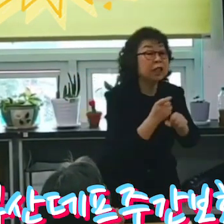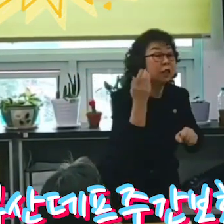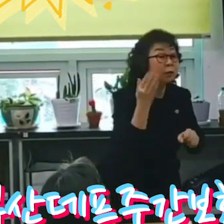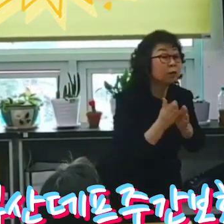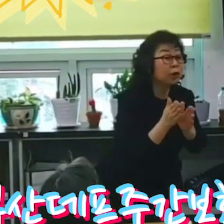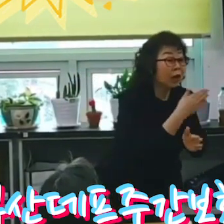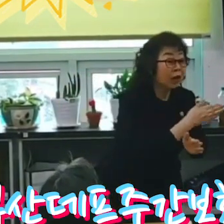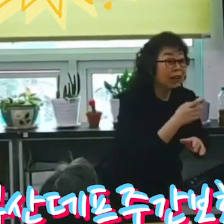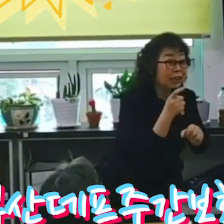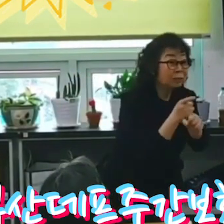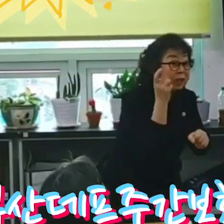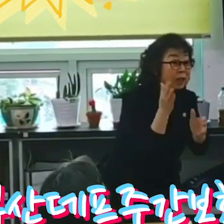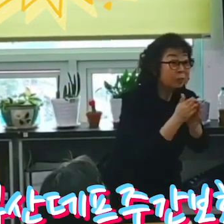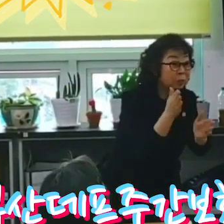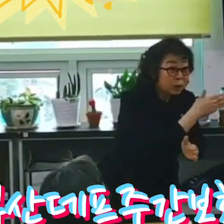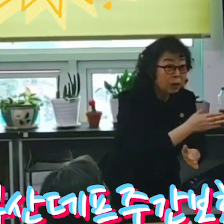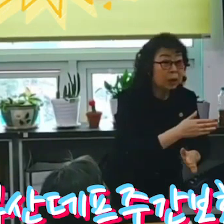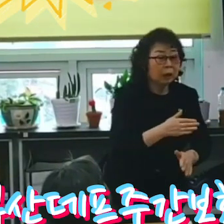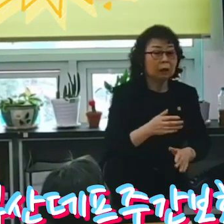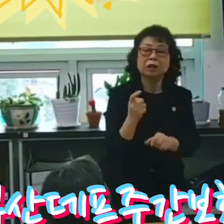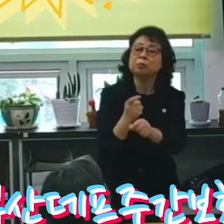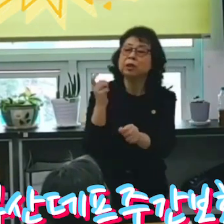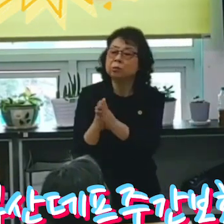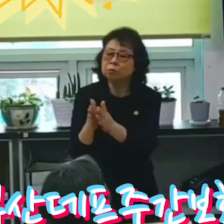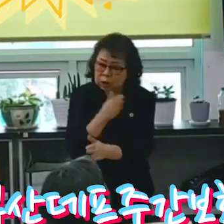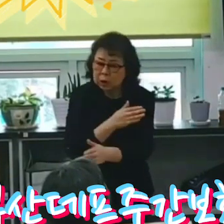부터 시작이거든요. 예.